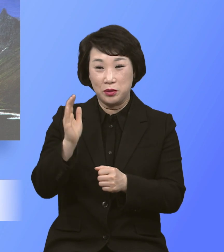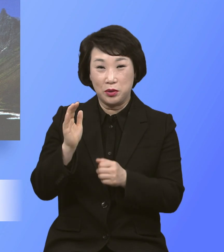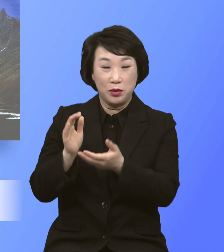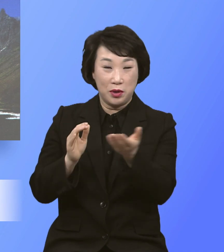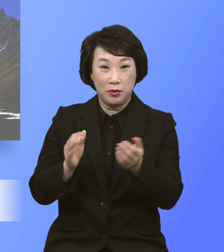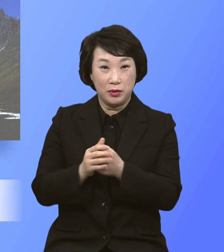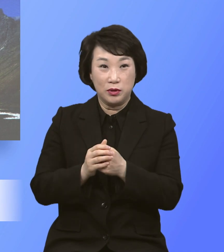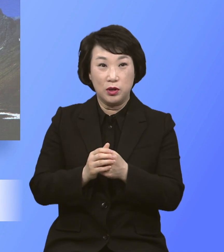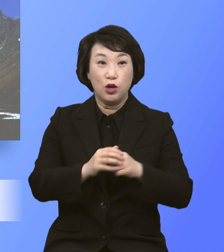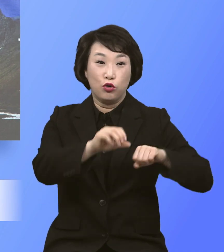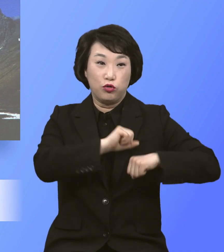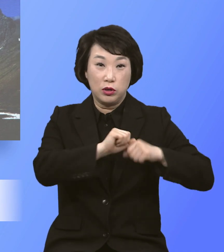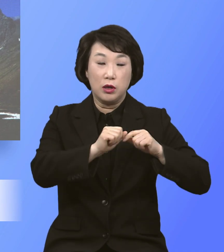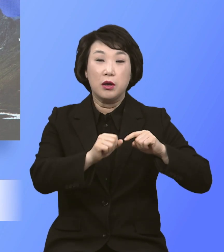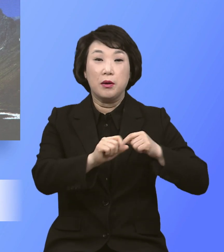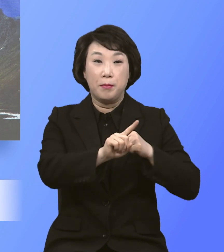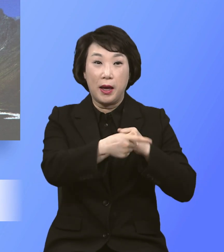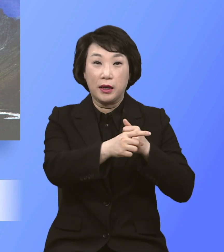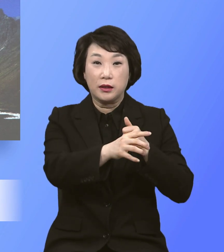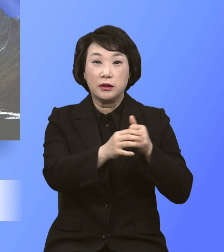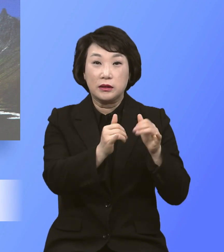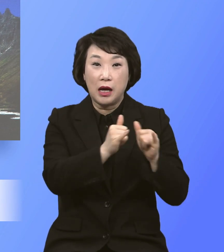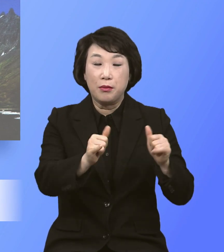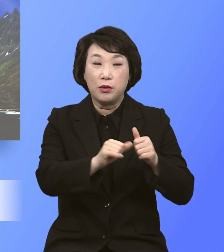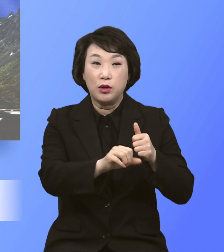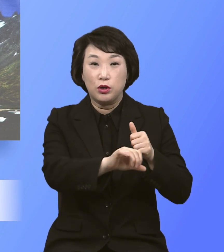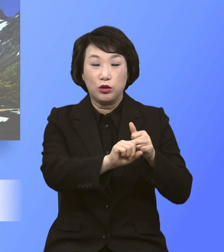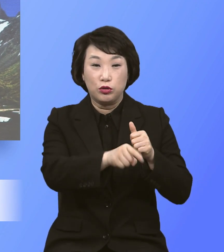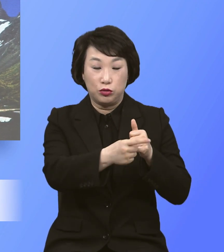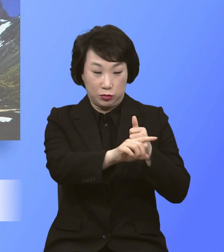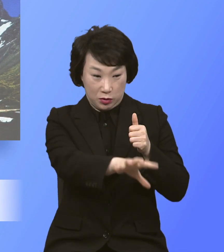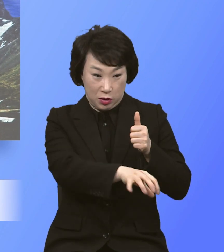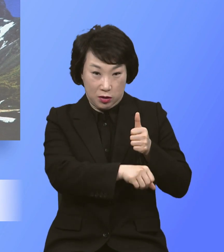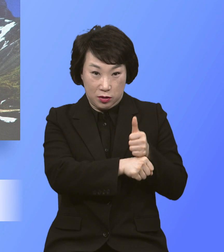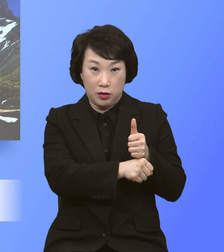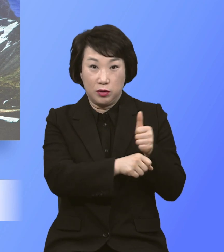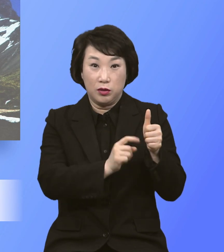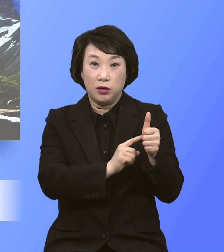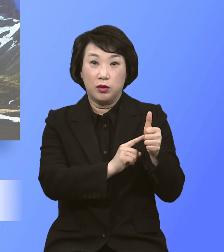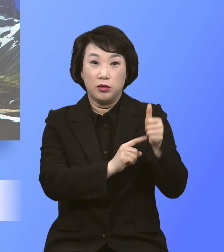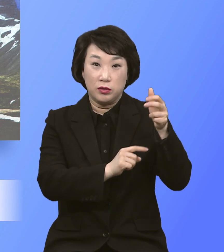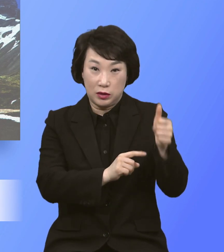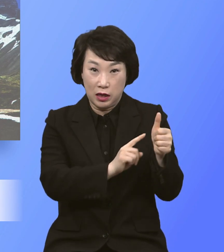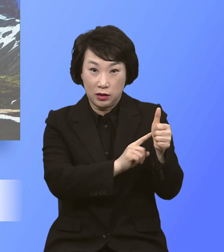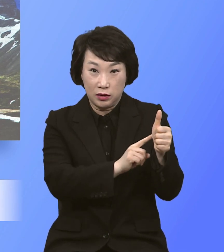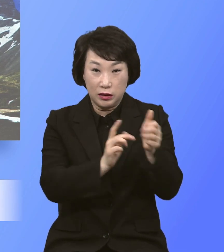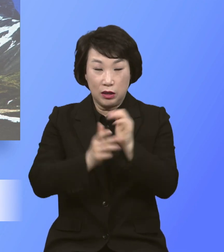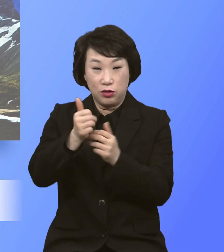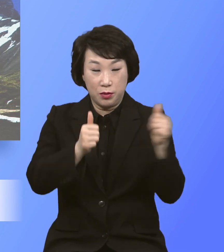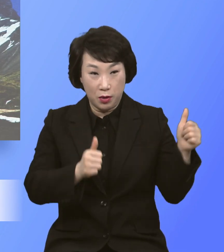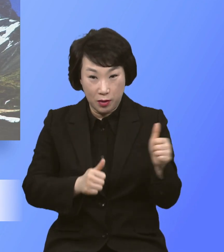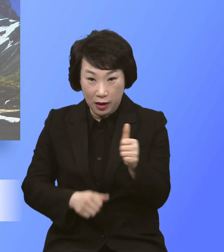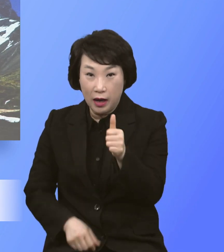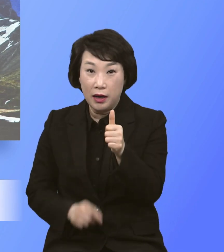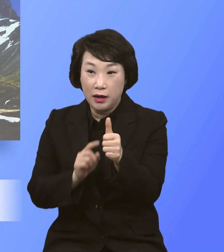100명의 군사를 거느리는 그런 백부장이 예수께 나와서